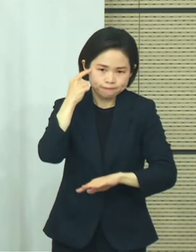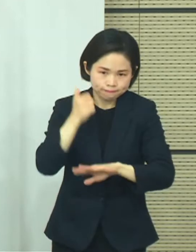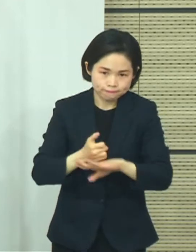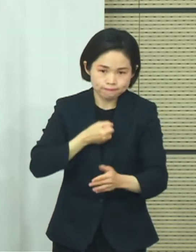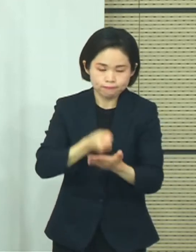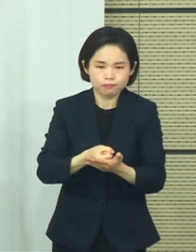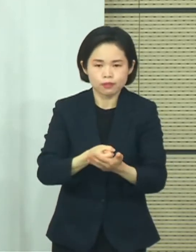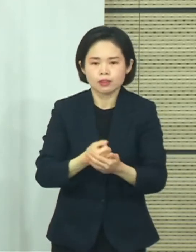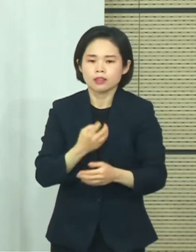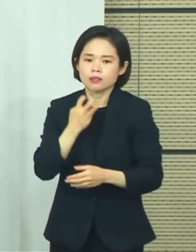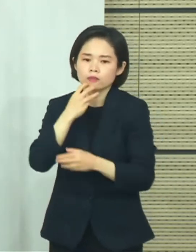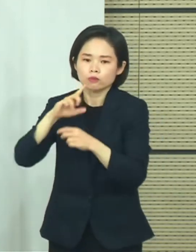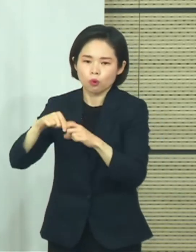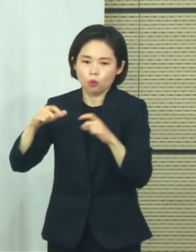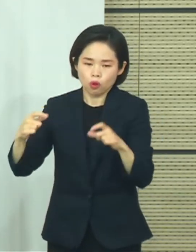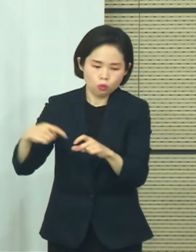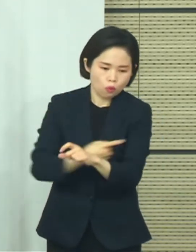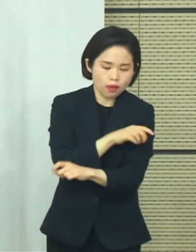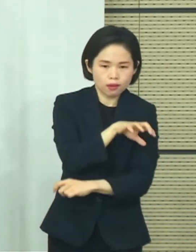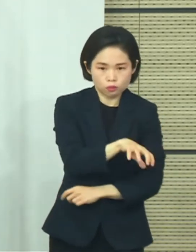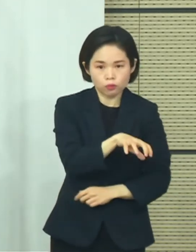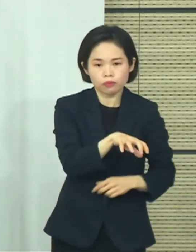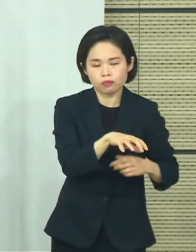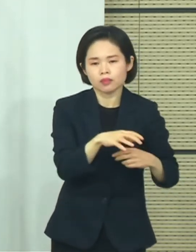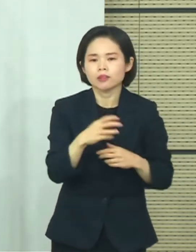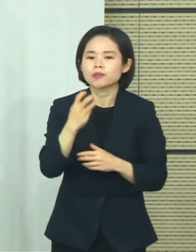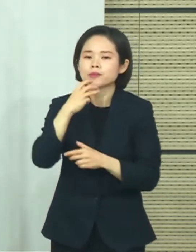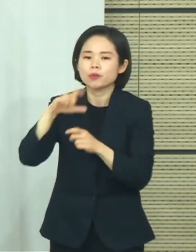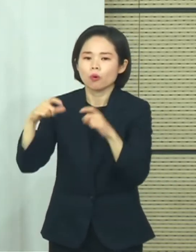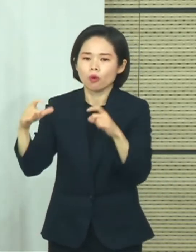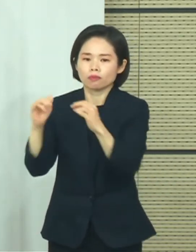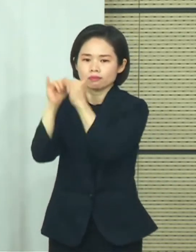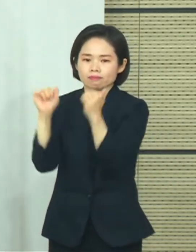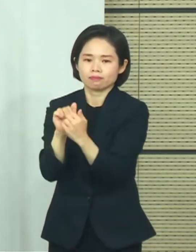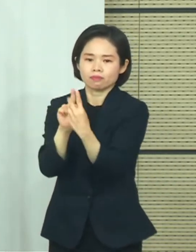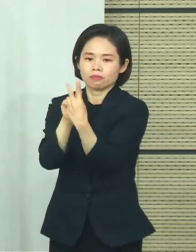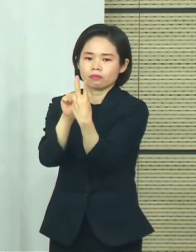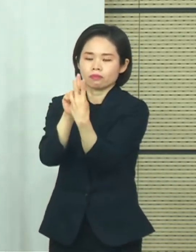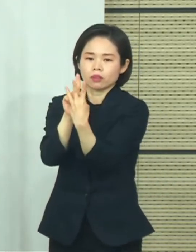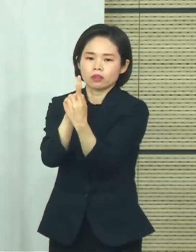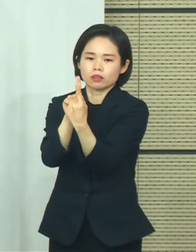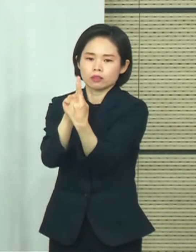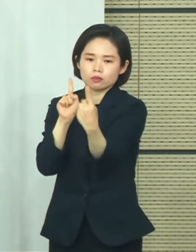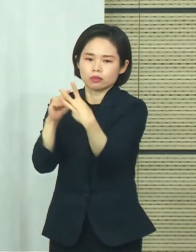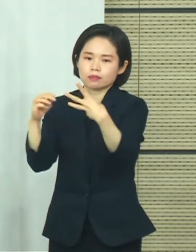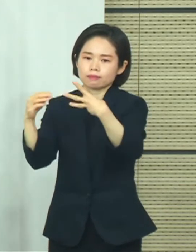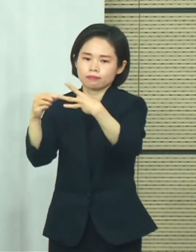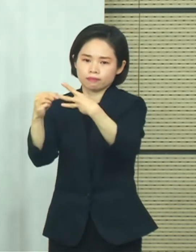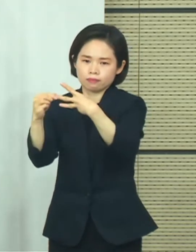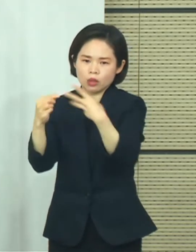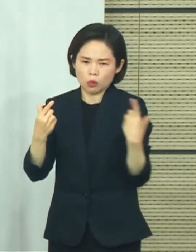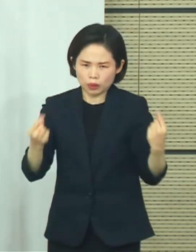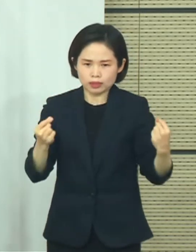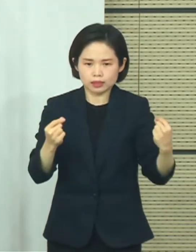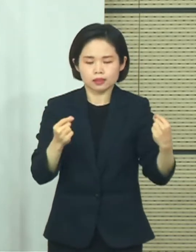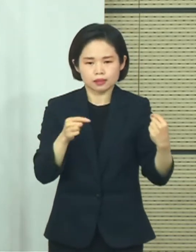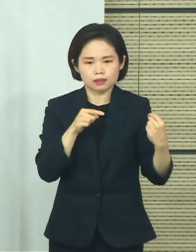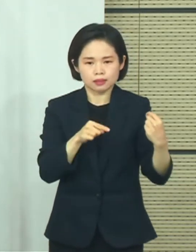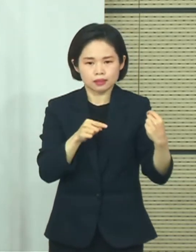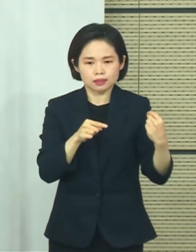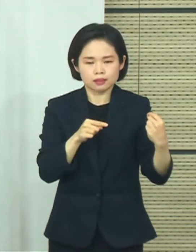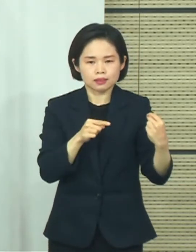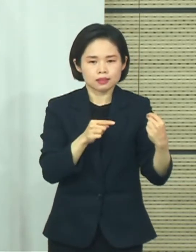수도권 외 지역에 대해서도 수도권과 동일하게 9월 27일까지 현재 2단계 그리도 기 조치